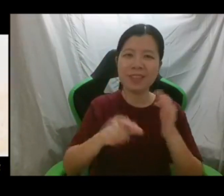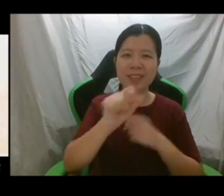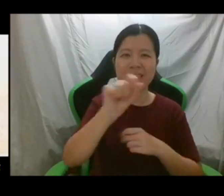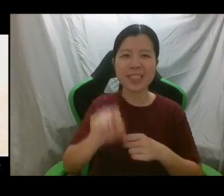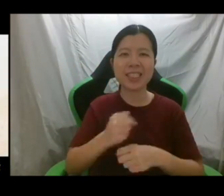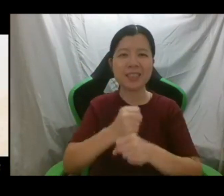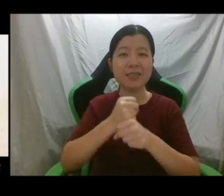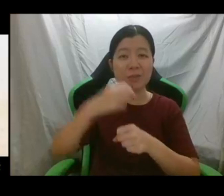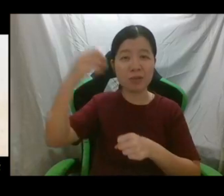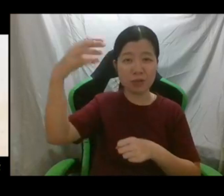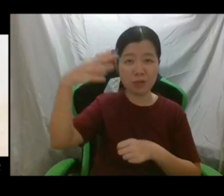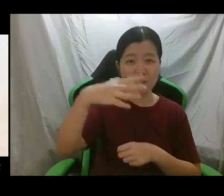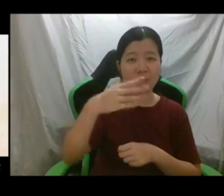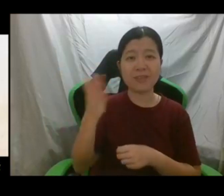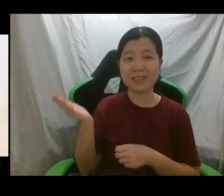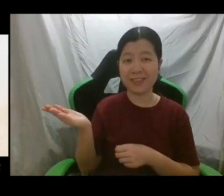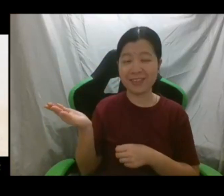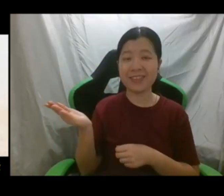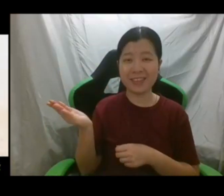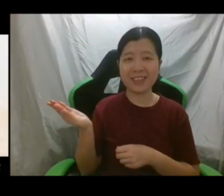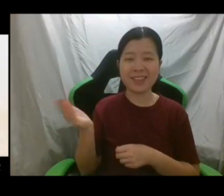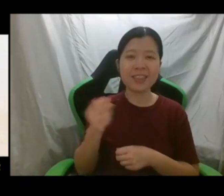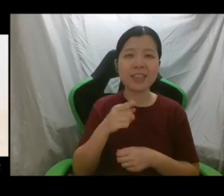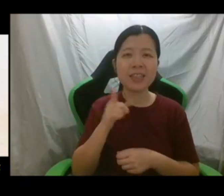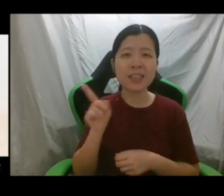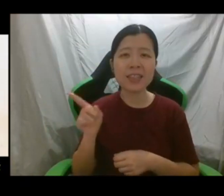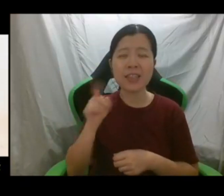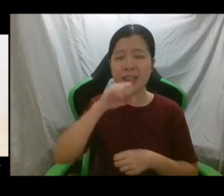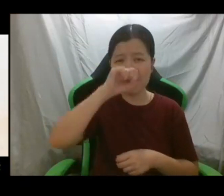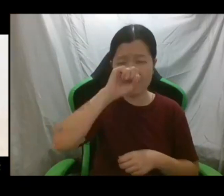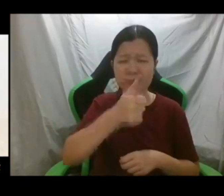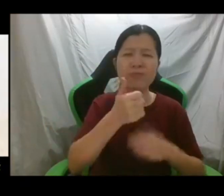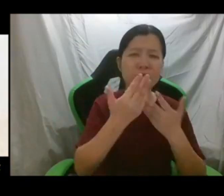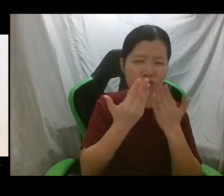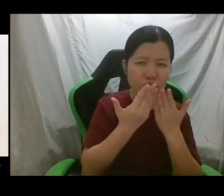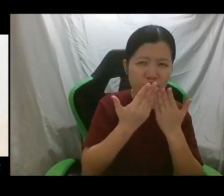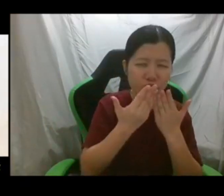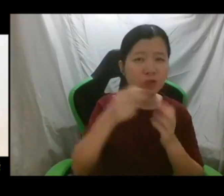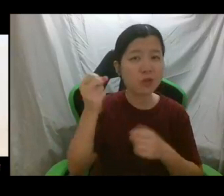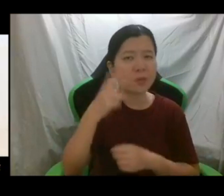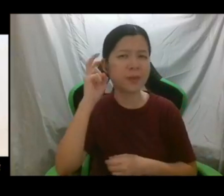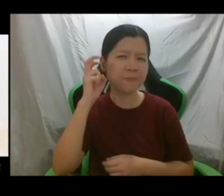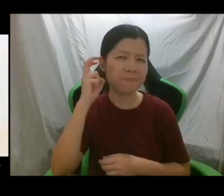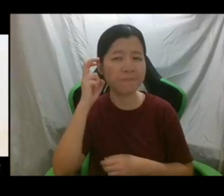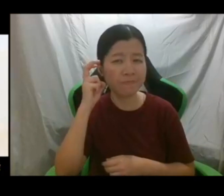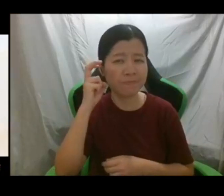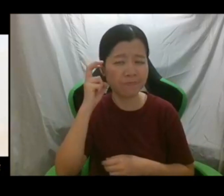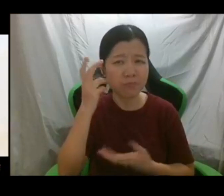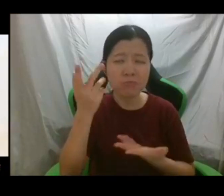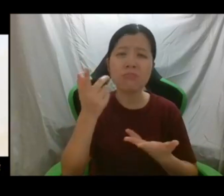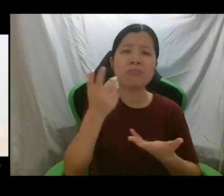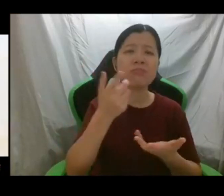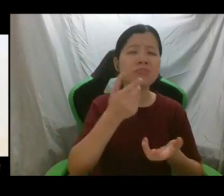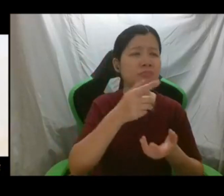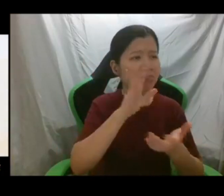光。佢好鍾意讀書同埋思考，遇到唔同嘅問